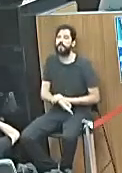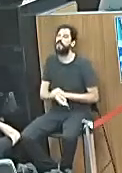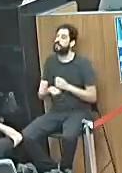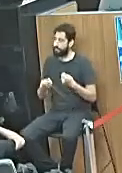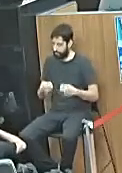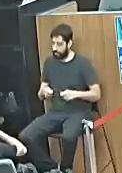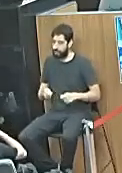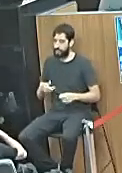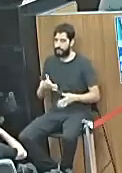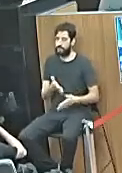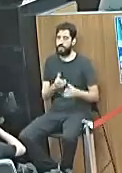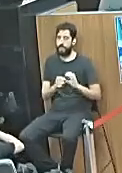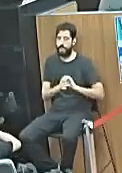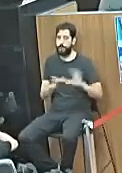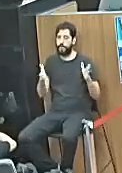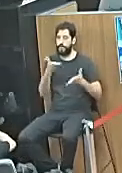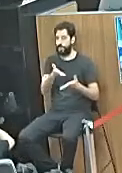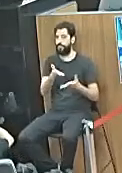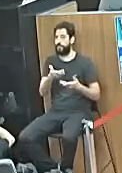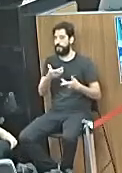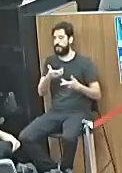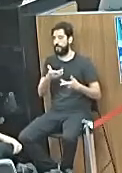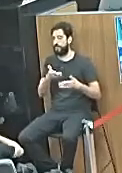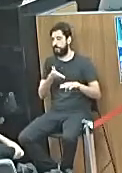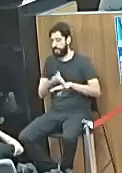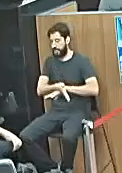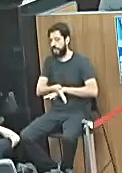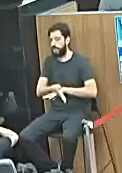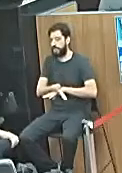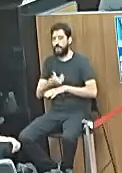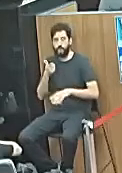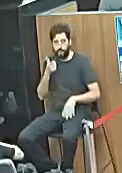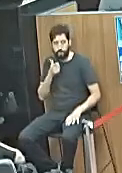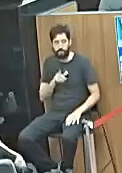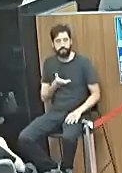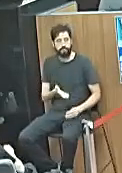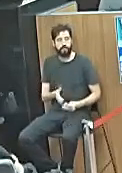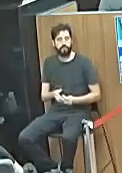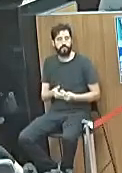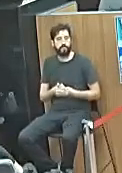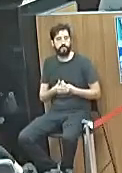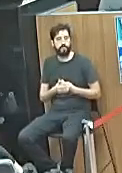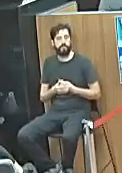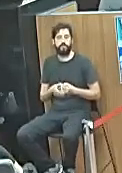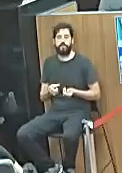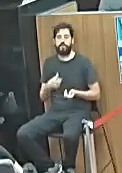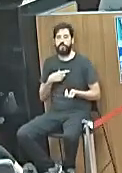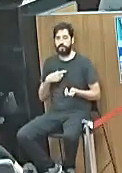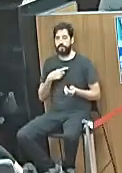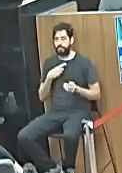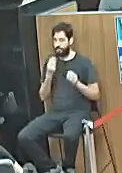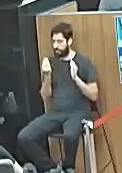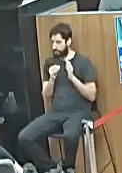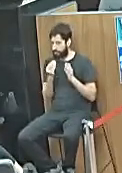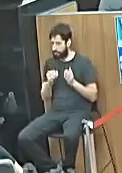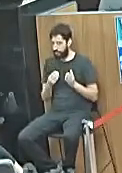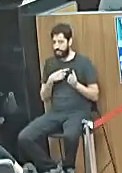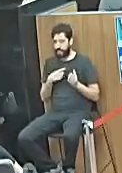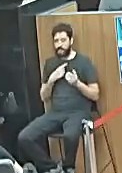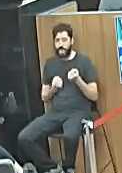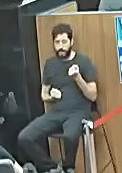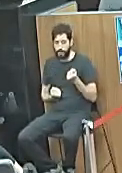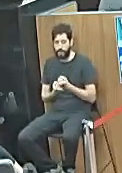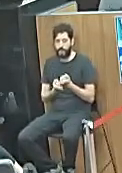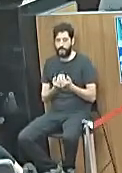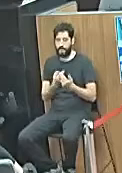faça a nomeação dos aprovados na referida função conseguisse pôr relevante que tais nomeações encontram-se apoio na lei de